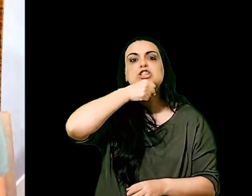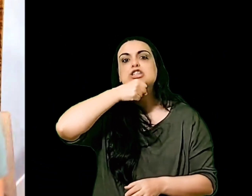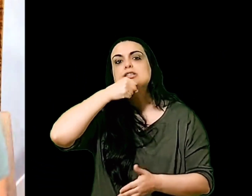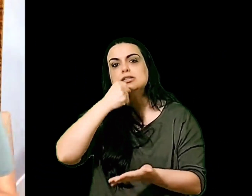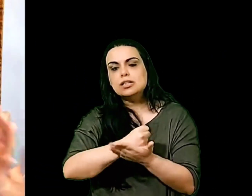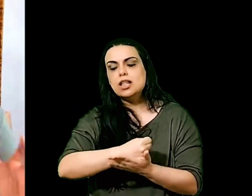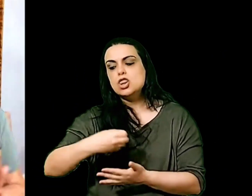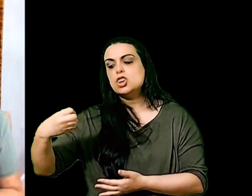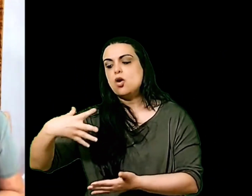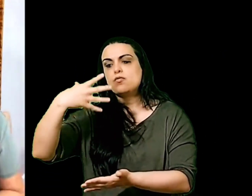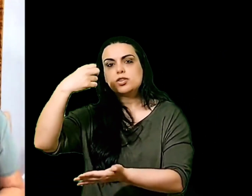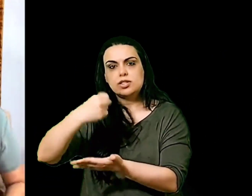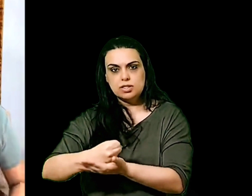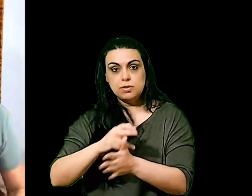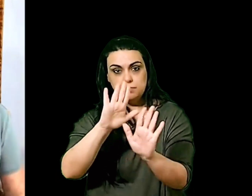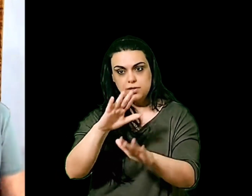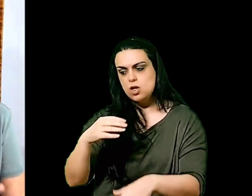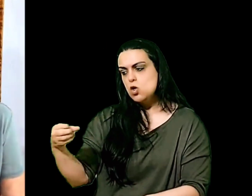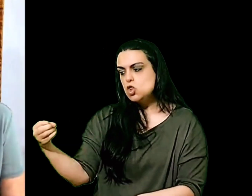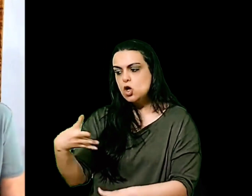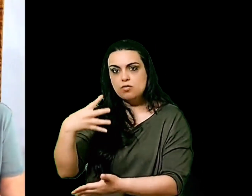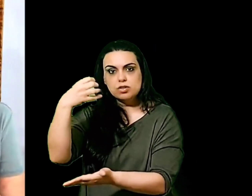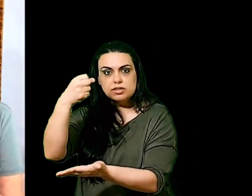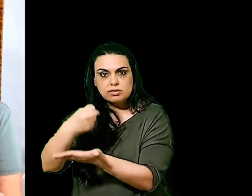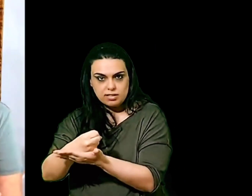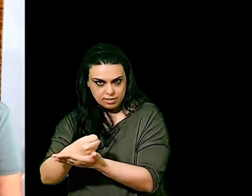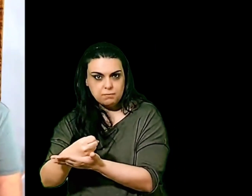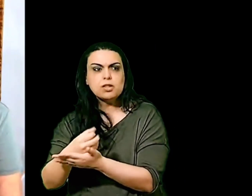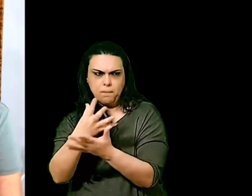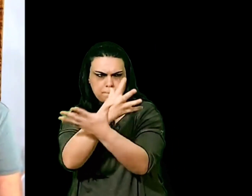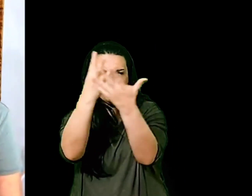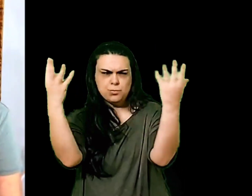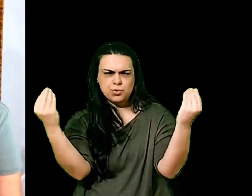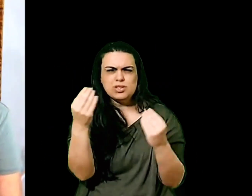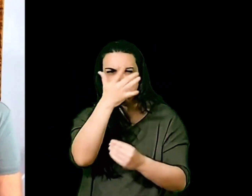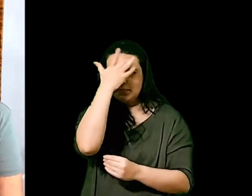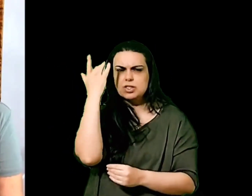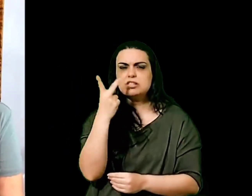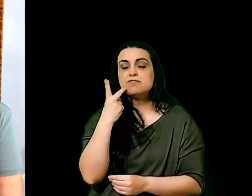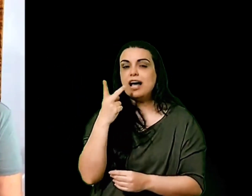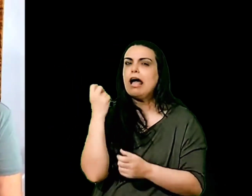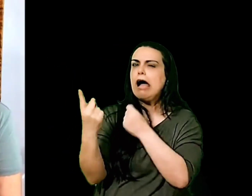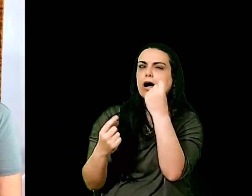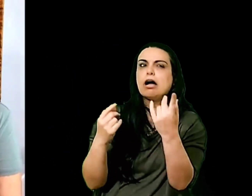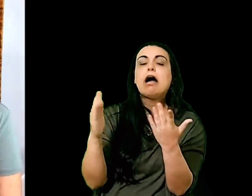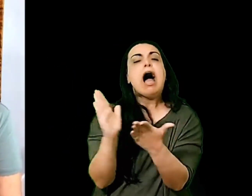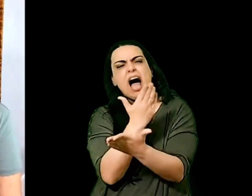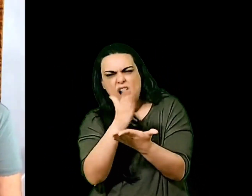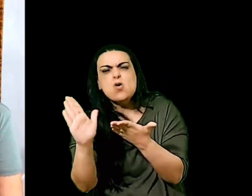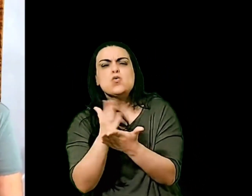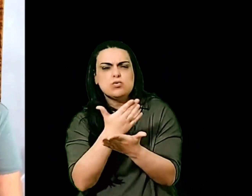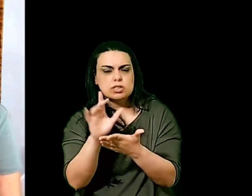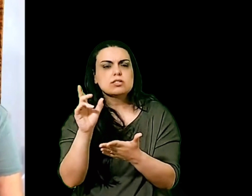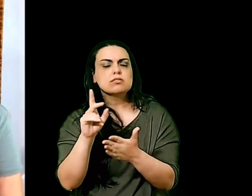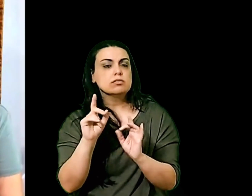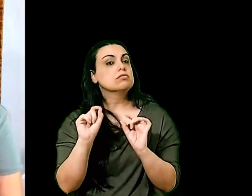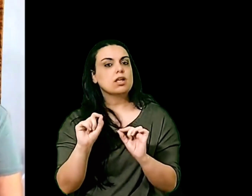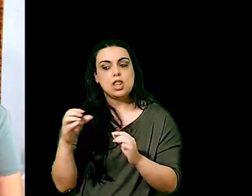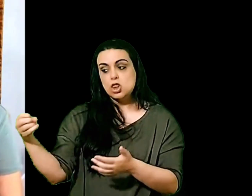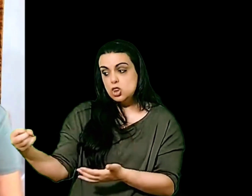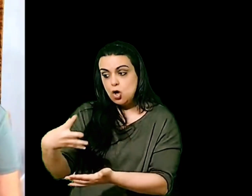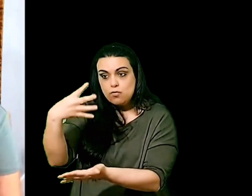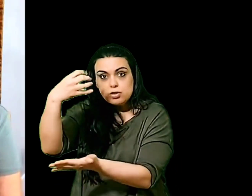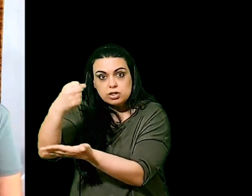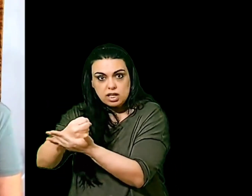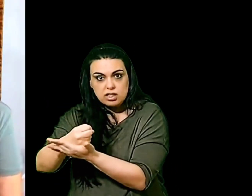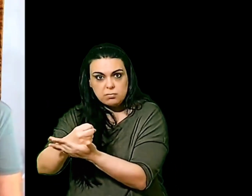Isso aqui é igual ao Antigo e Novo Testamento. O Novo Testamento, ao contrário do que muitas pessoas pensam, muitas não,